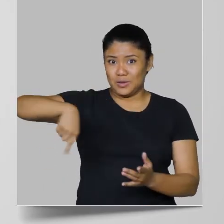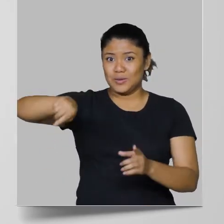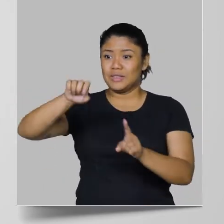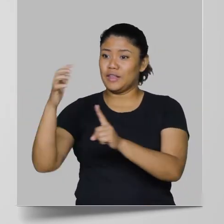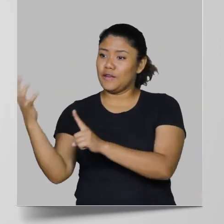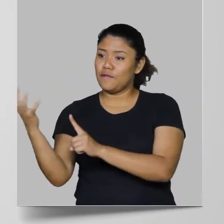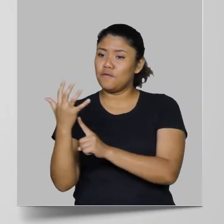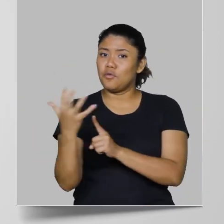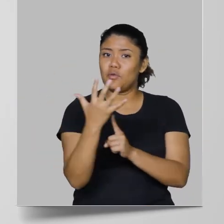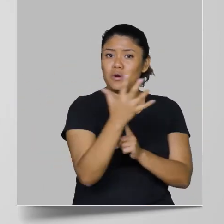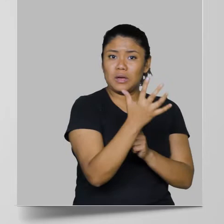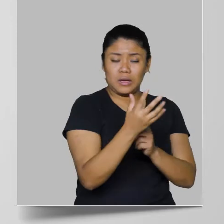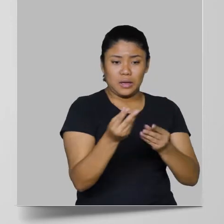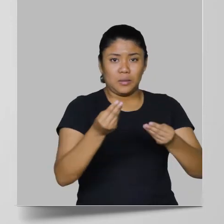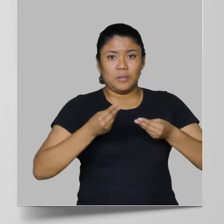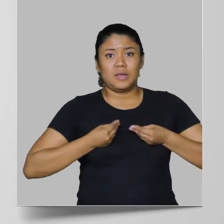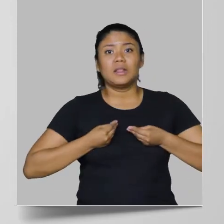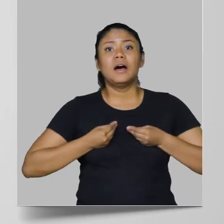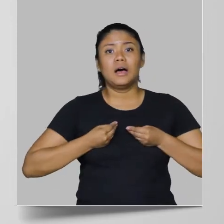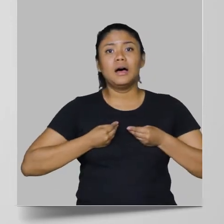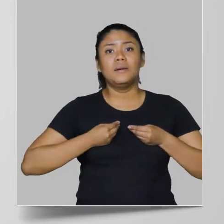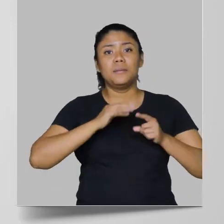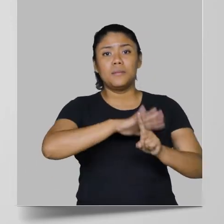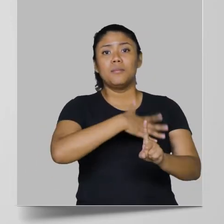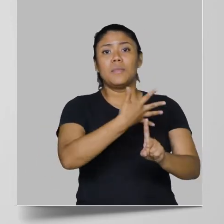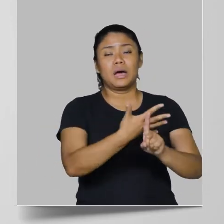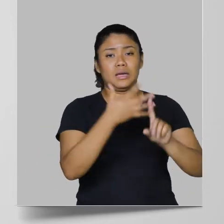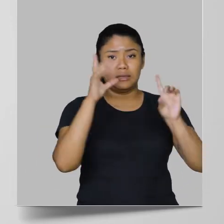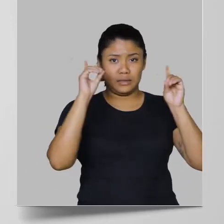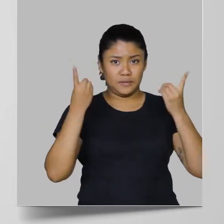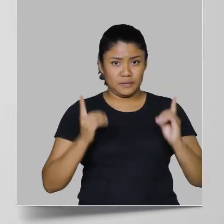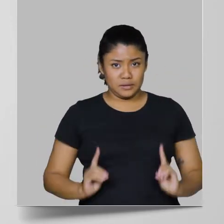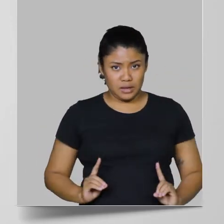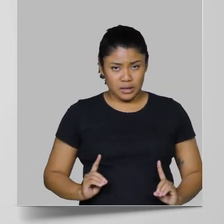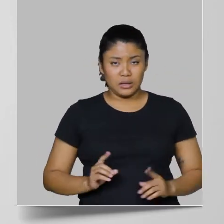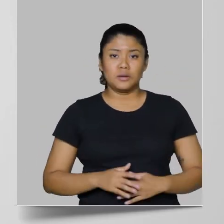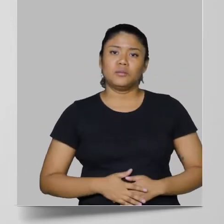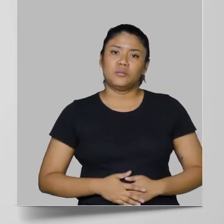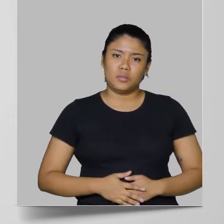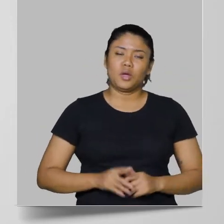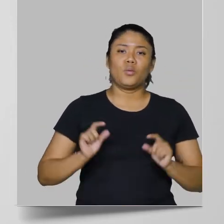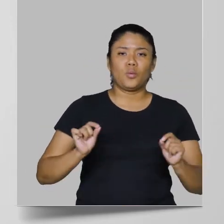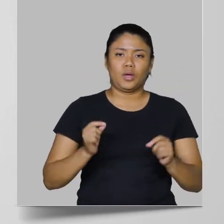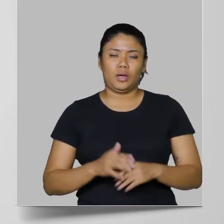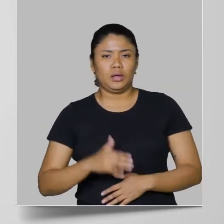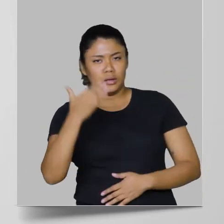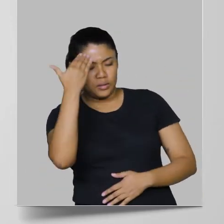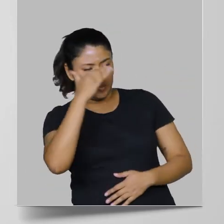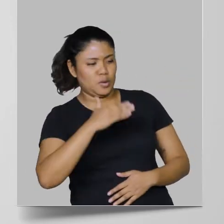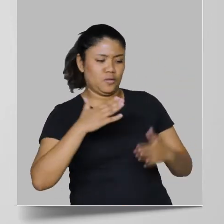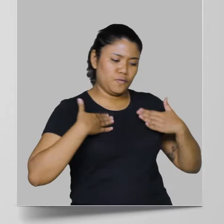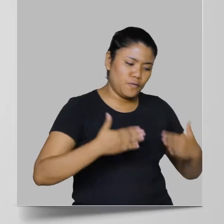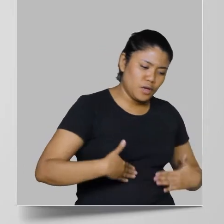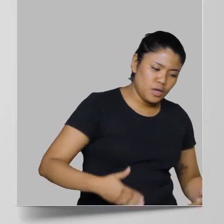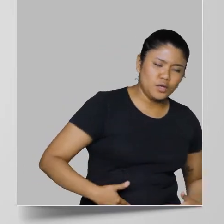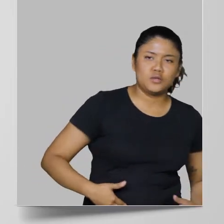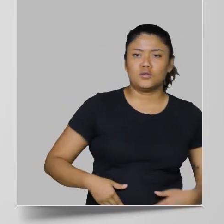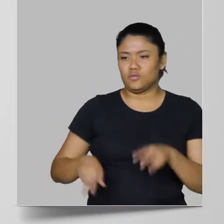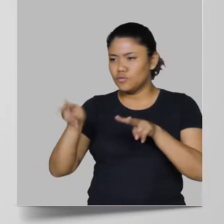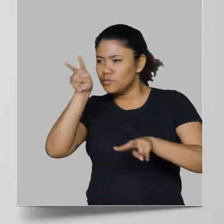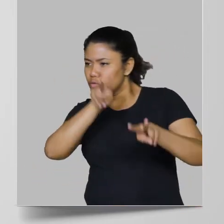ela é um produto da relação entre o corpo com impedimentos. Quais impedimentos? Impedimentos